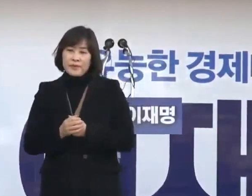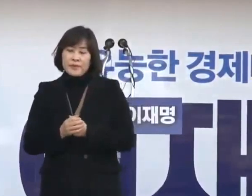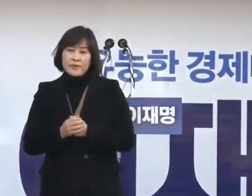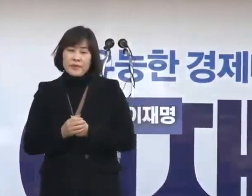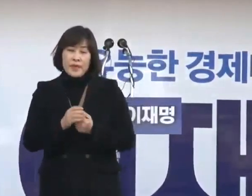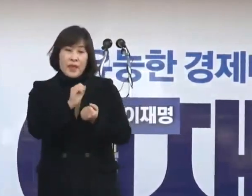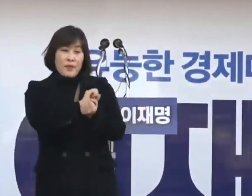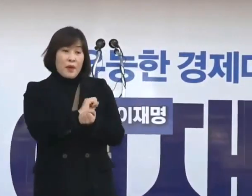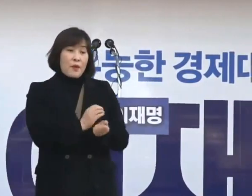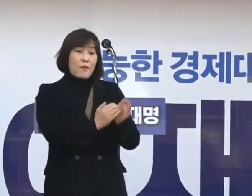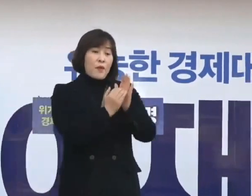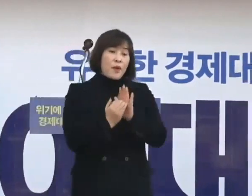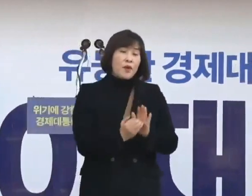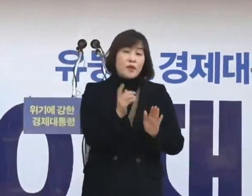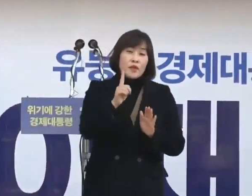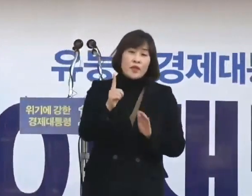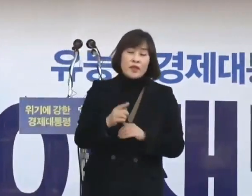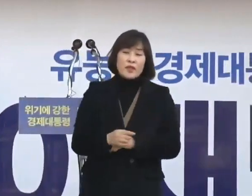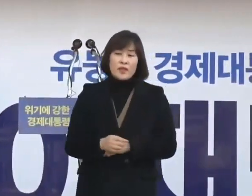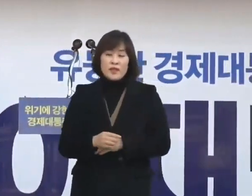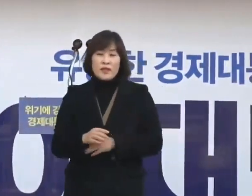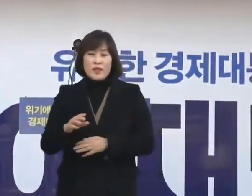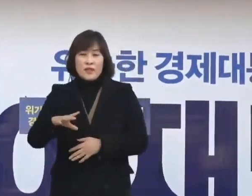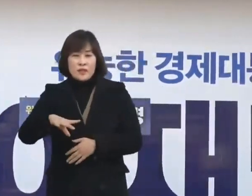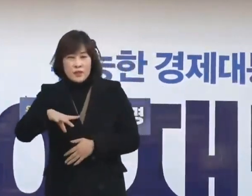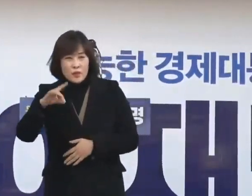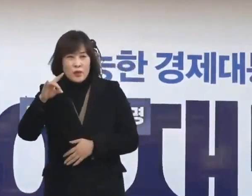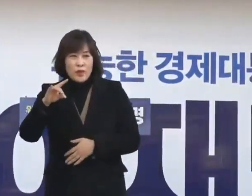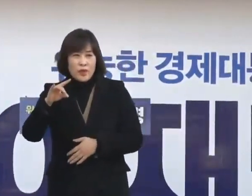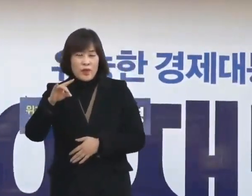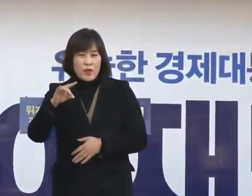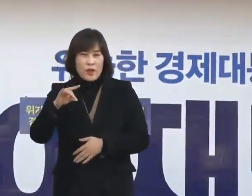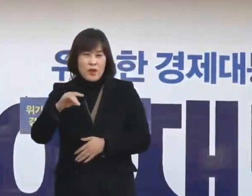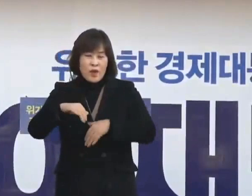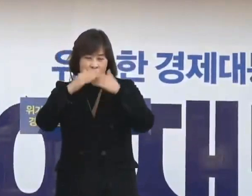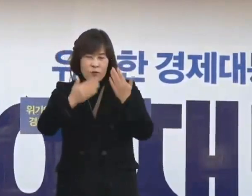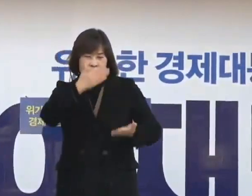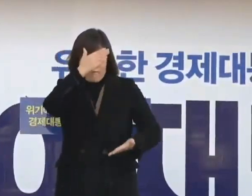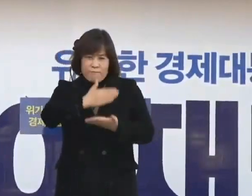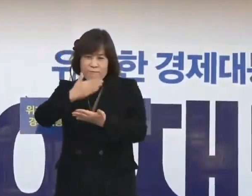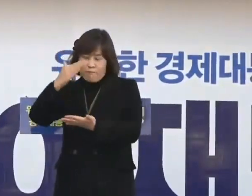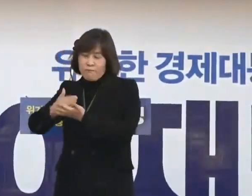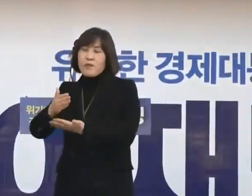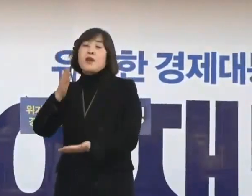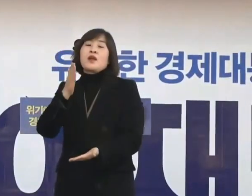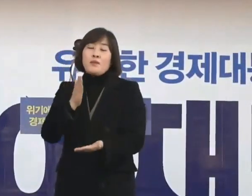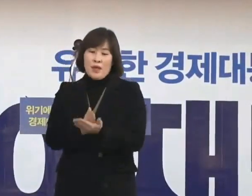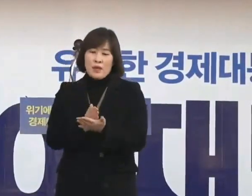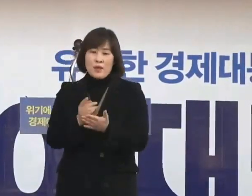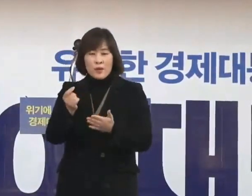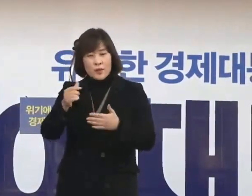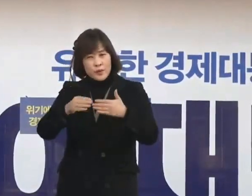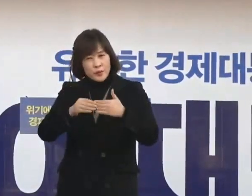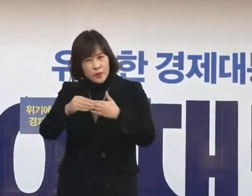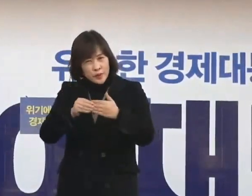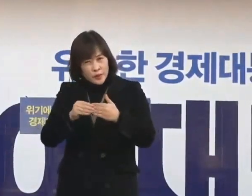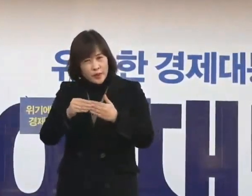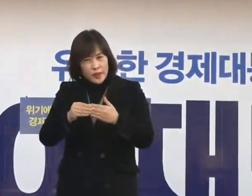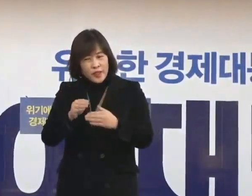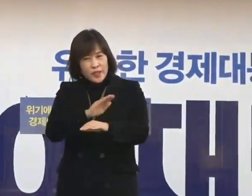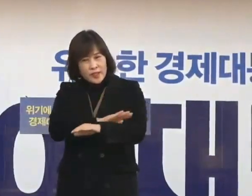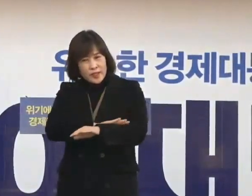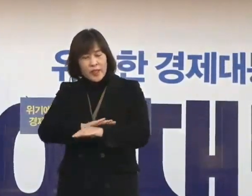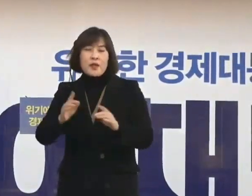이제 방역도 초기에 그 원천 봉쇄 방식이 아니라 유연하게